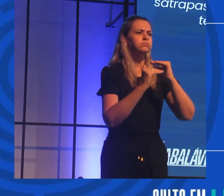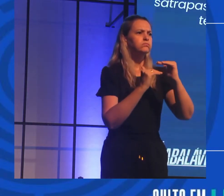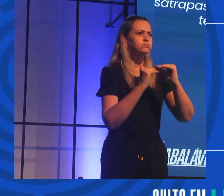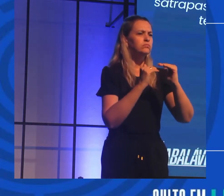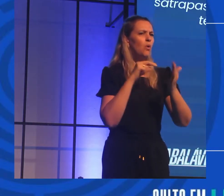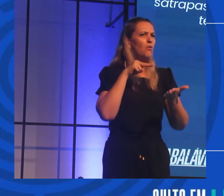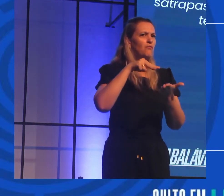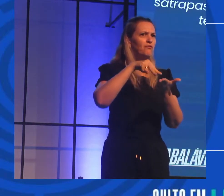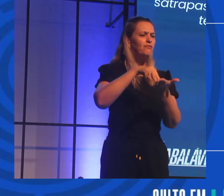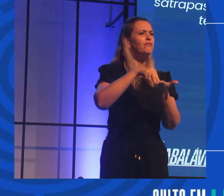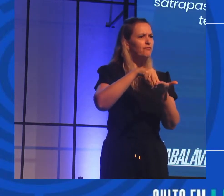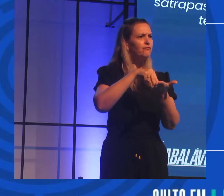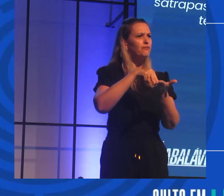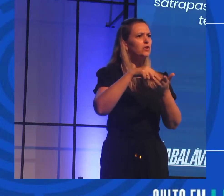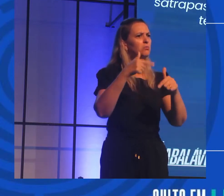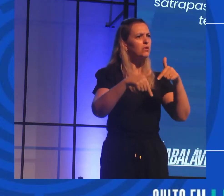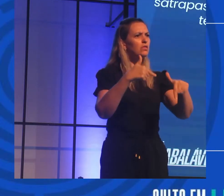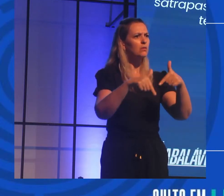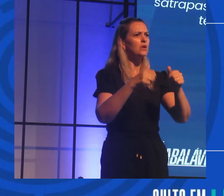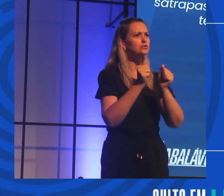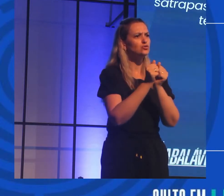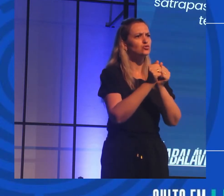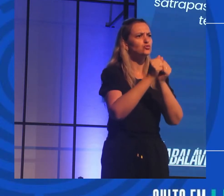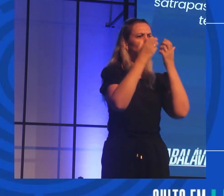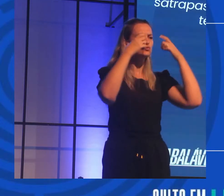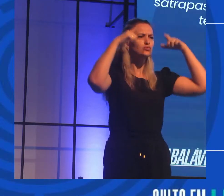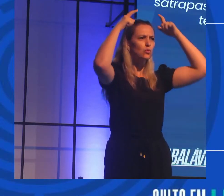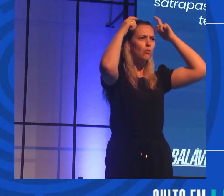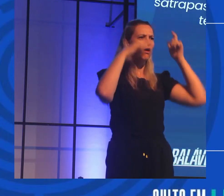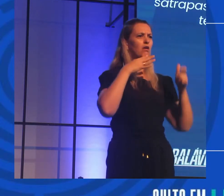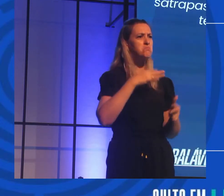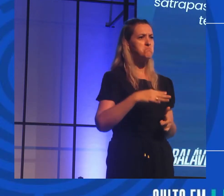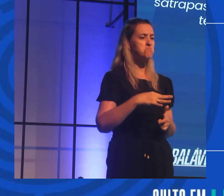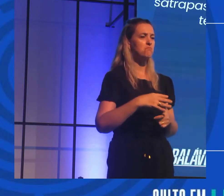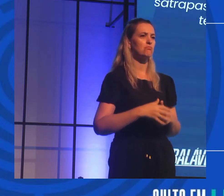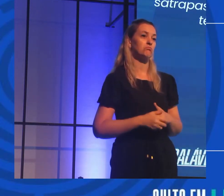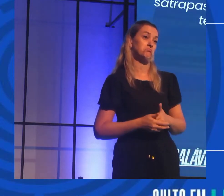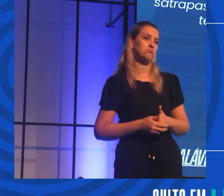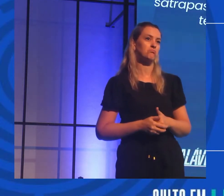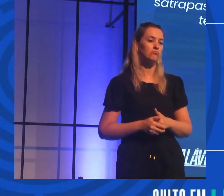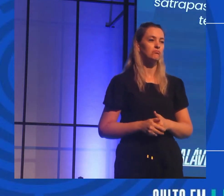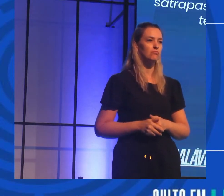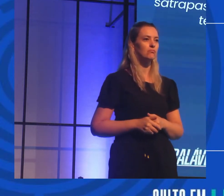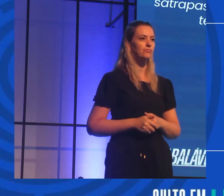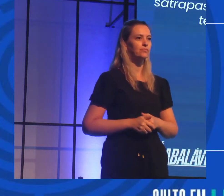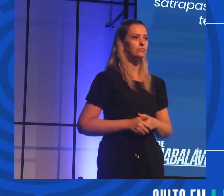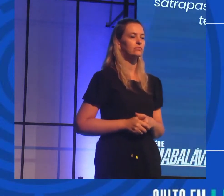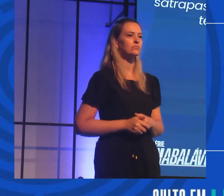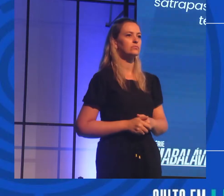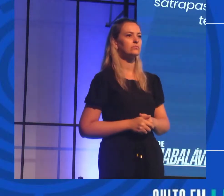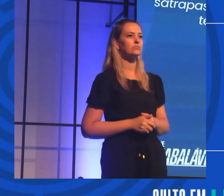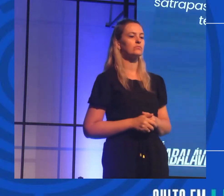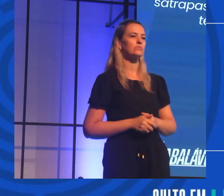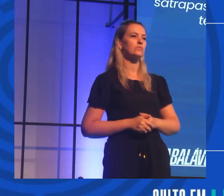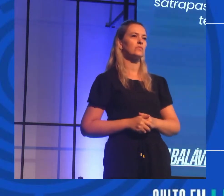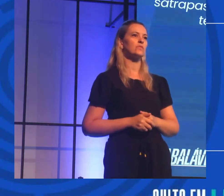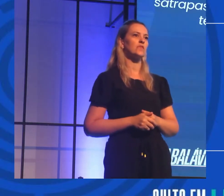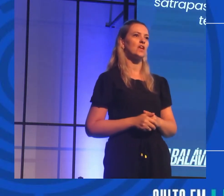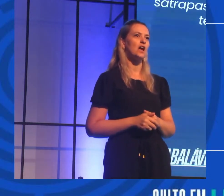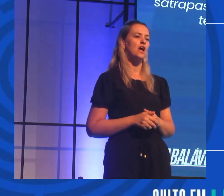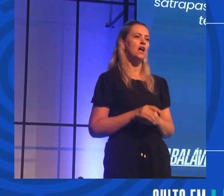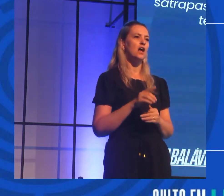iria ser elevado a uma alta posição? No hebraico, esse termo,